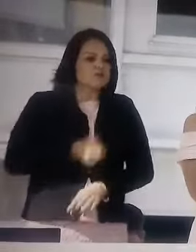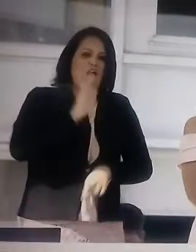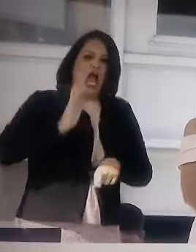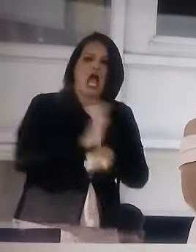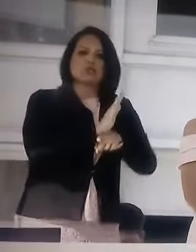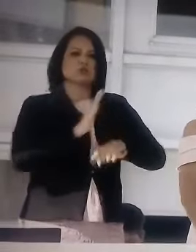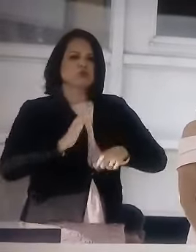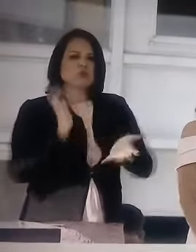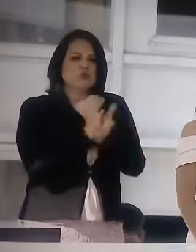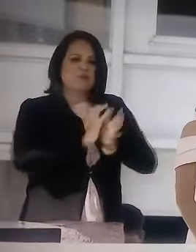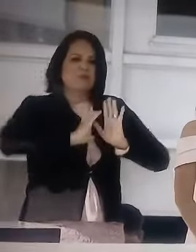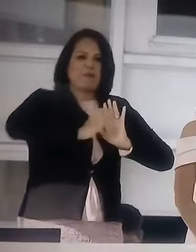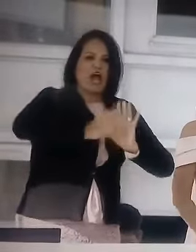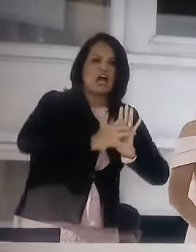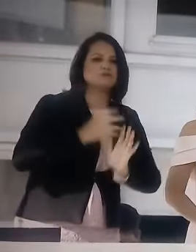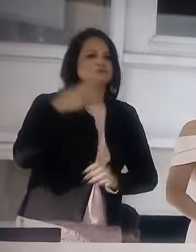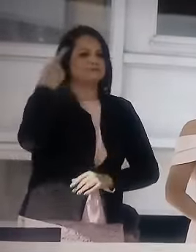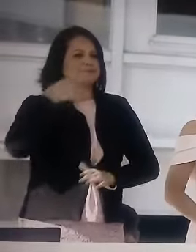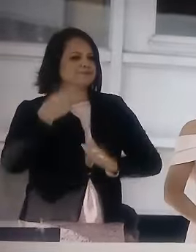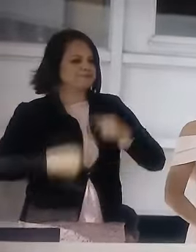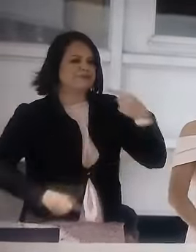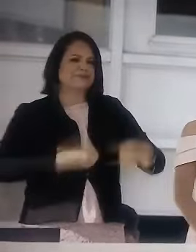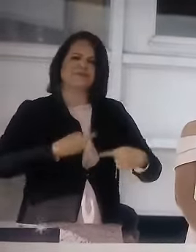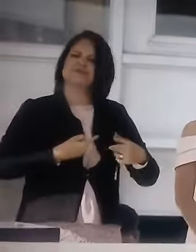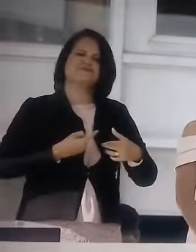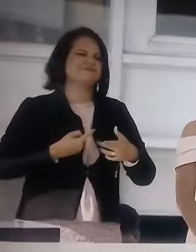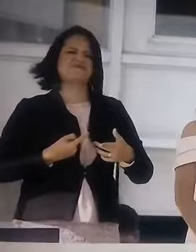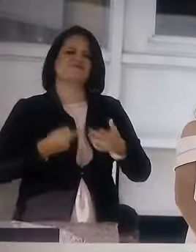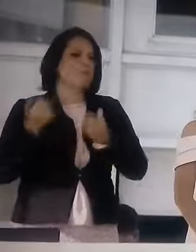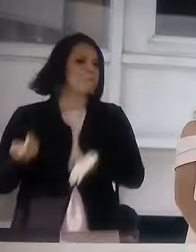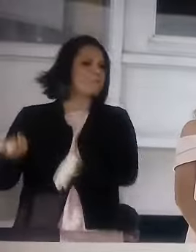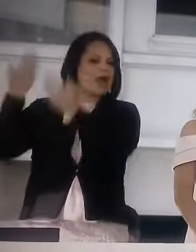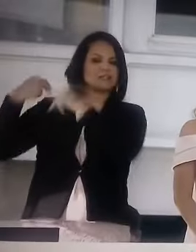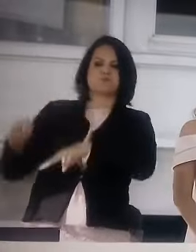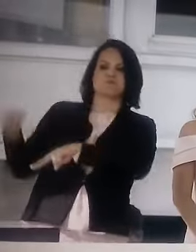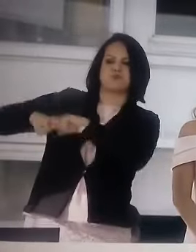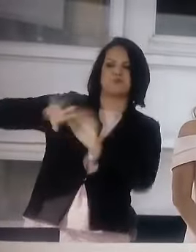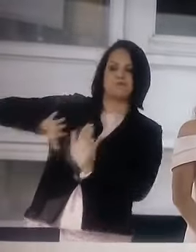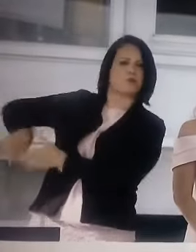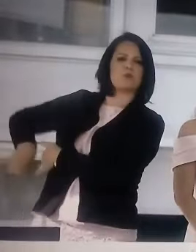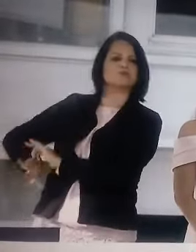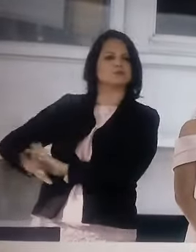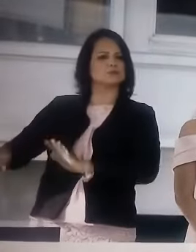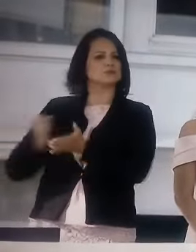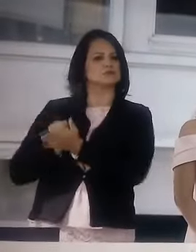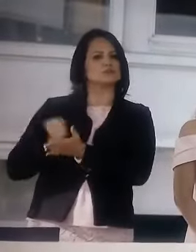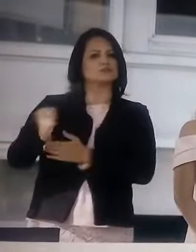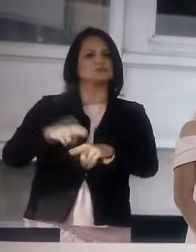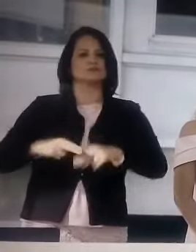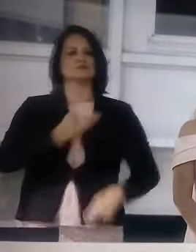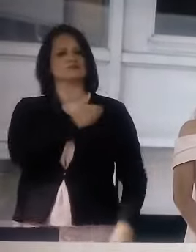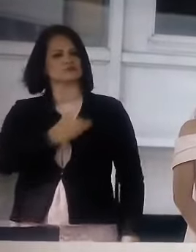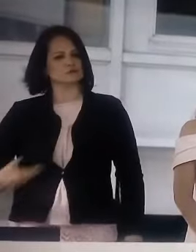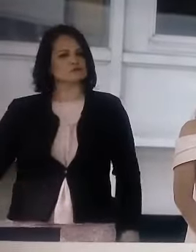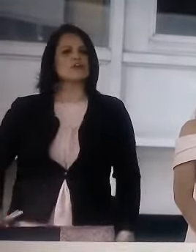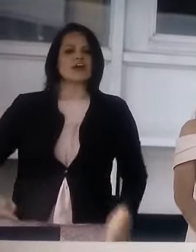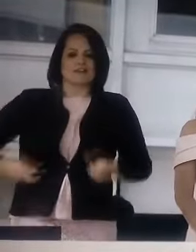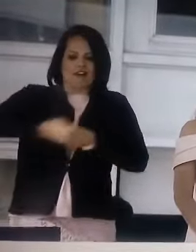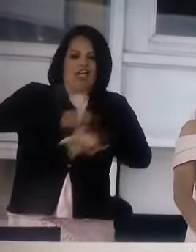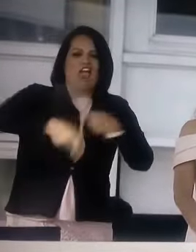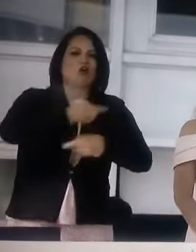favores politizados, partidarizados, devem ficar no passado, para que o governo e a